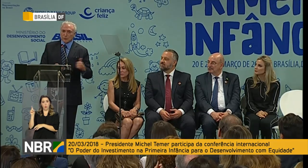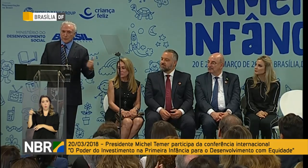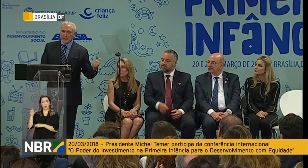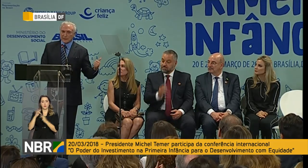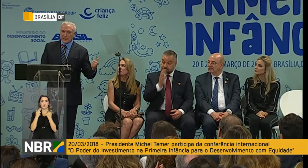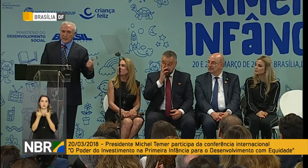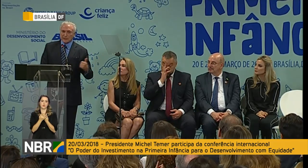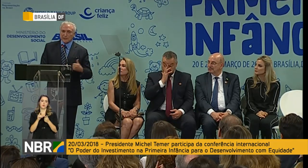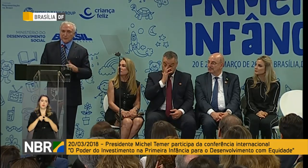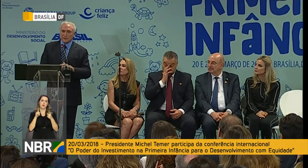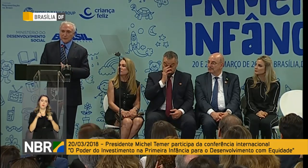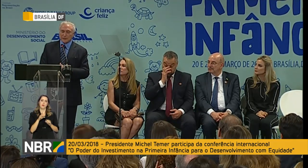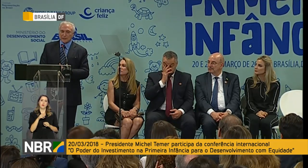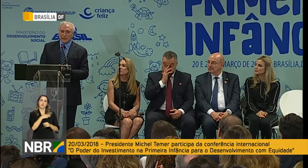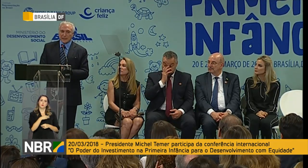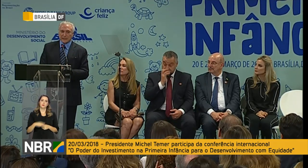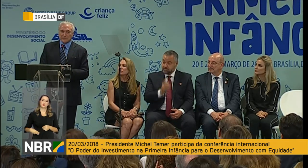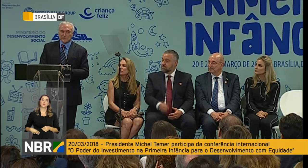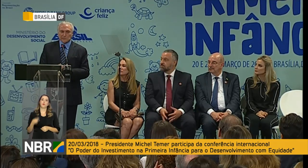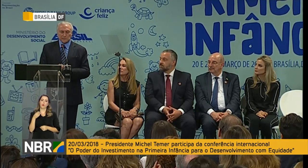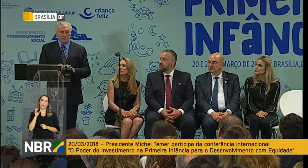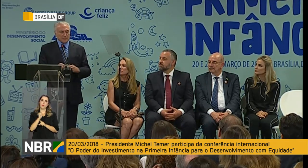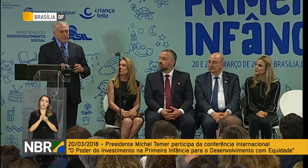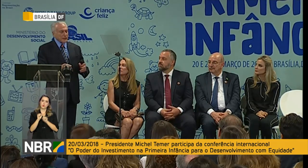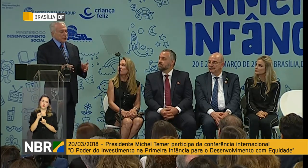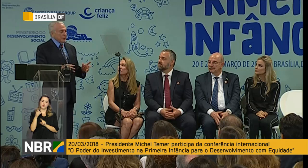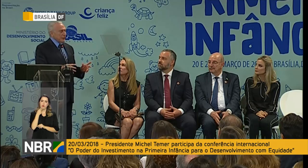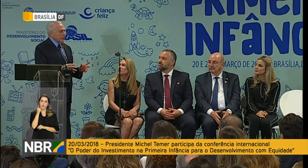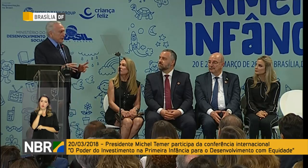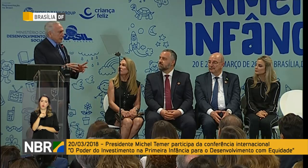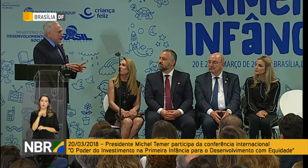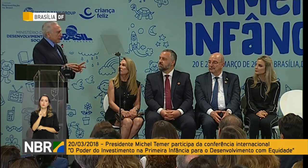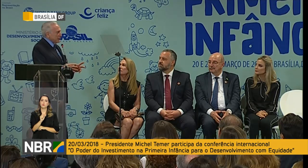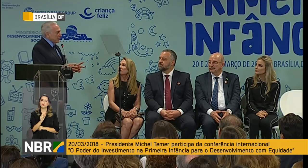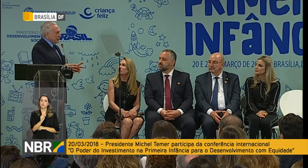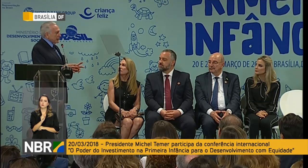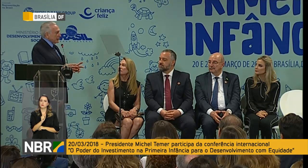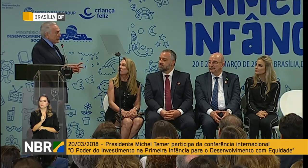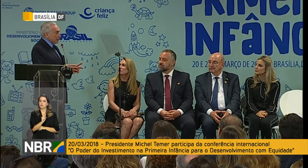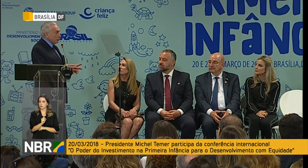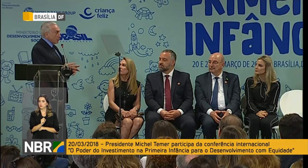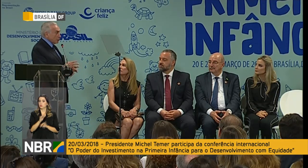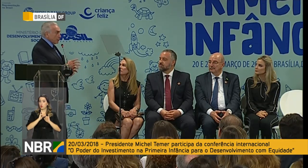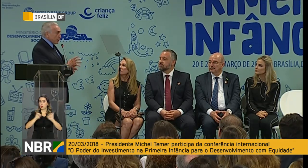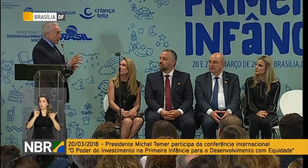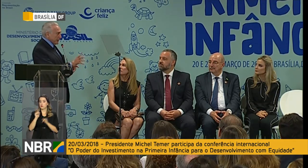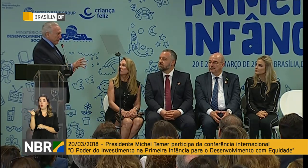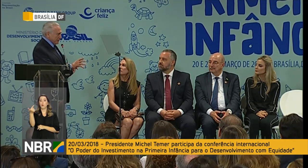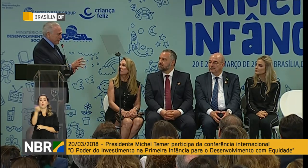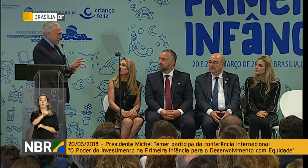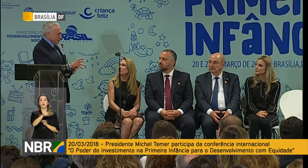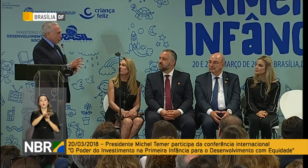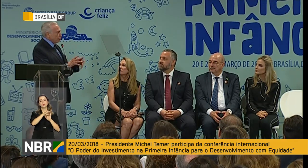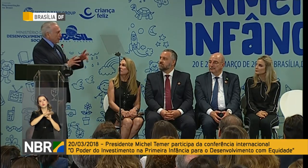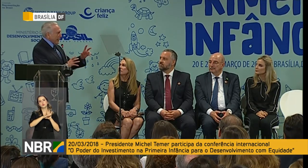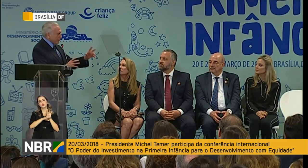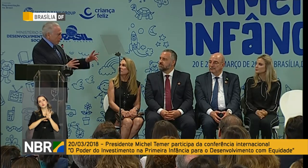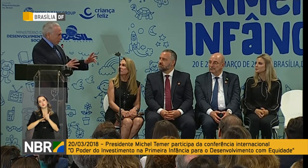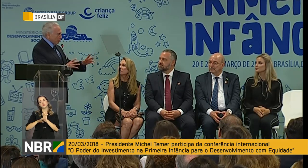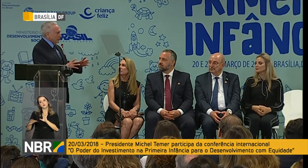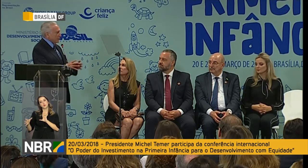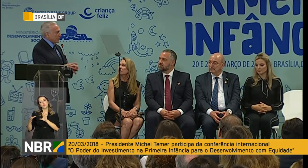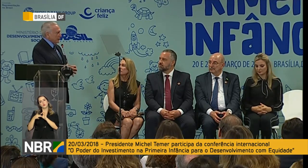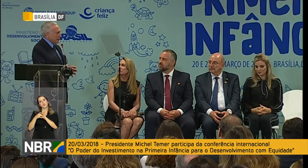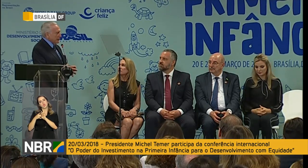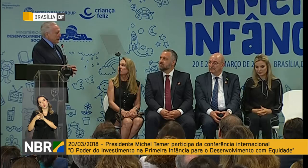mas o Osmar Terra teve a feliz ideia de lançar um outro programa conjugado